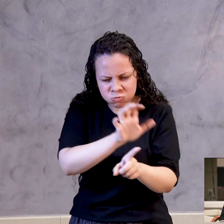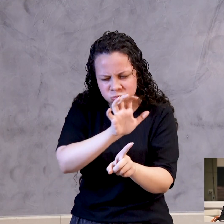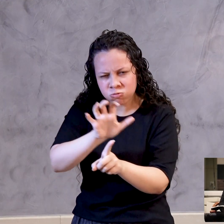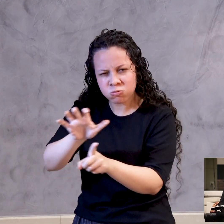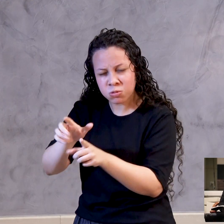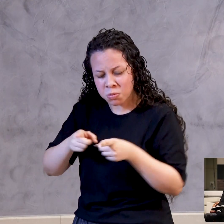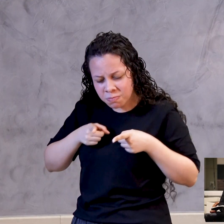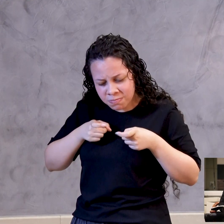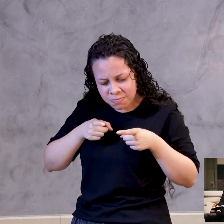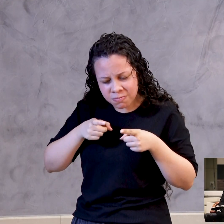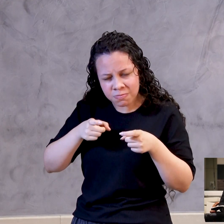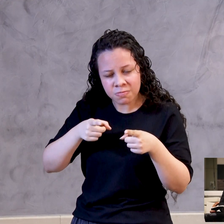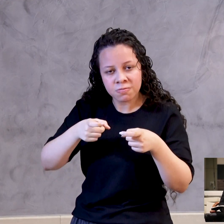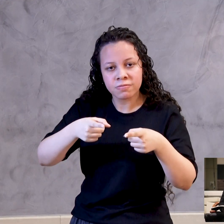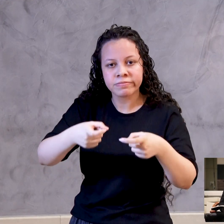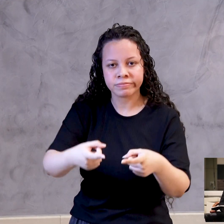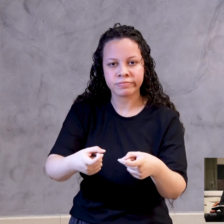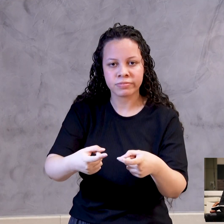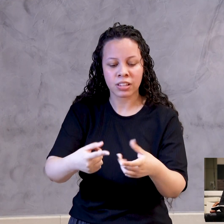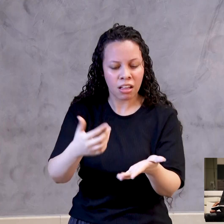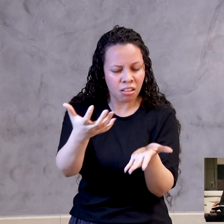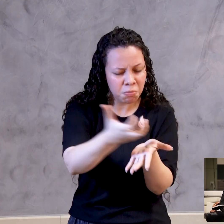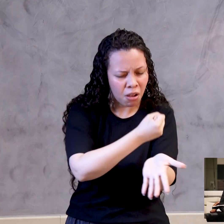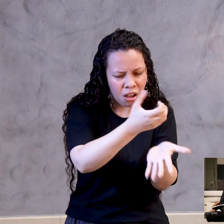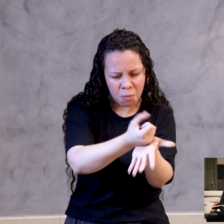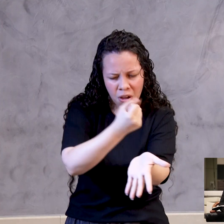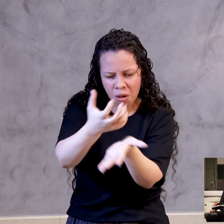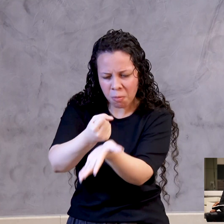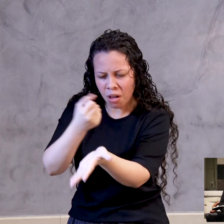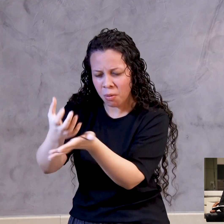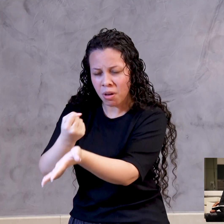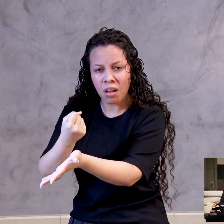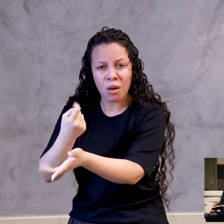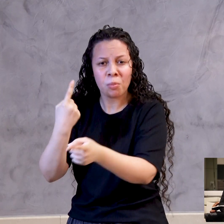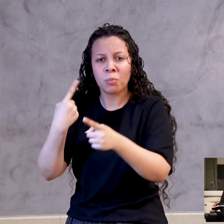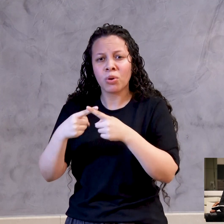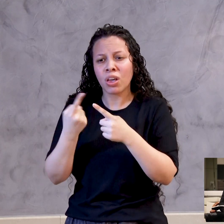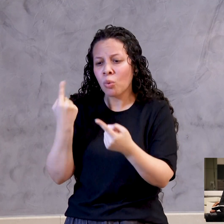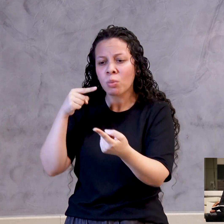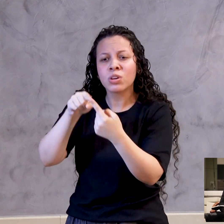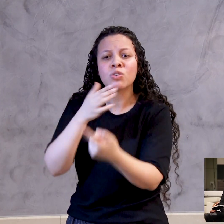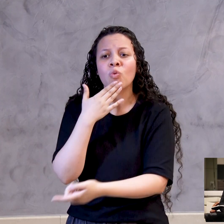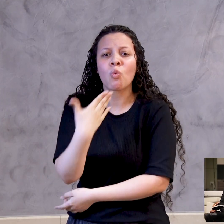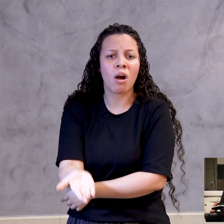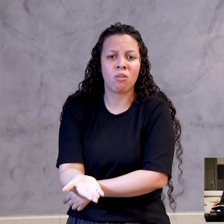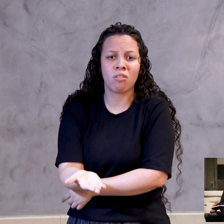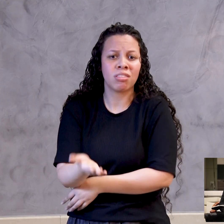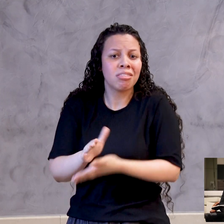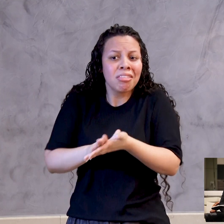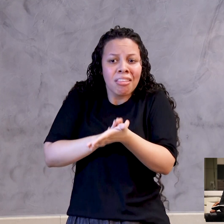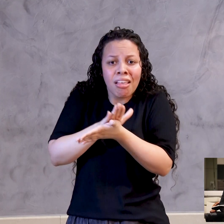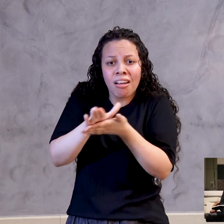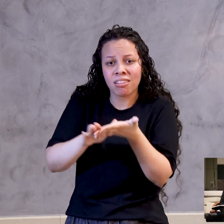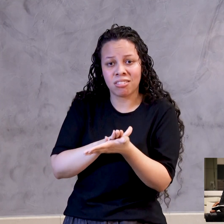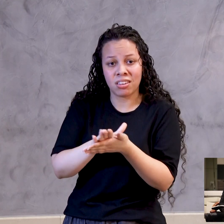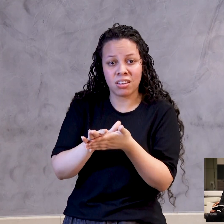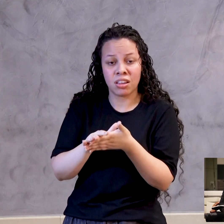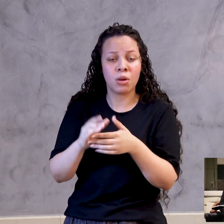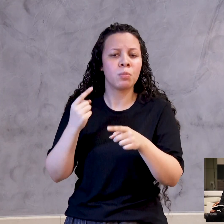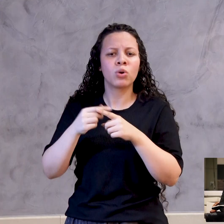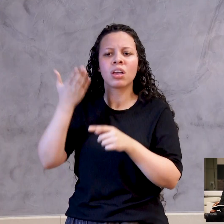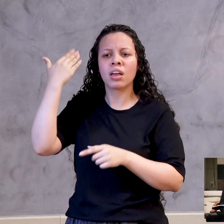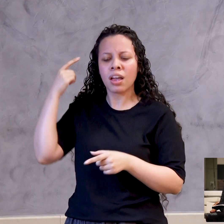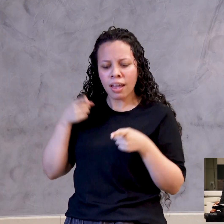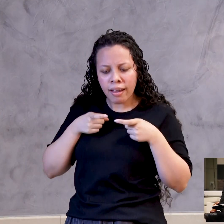precisavam, conquistaram limites só por conquistarem. Por que as guerras foram travadas?